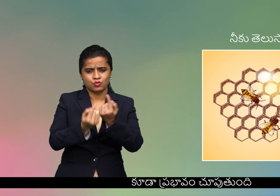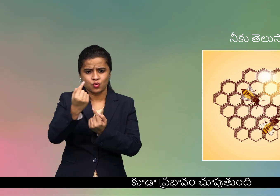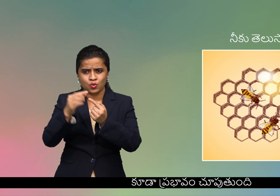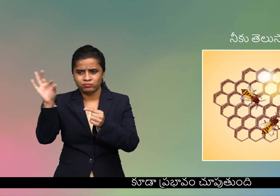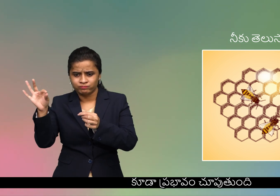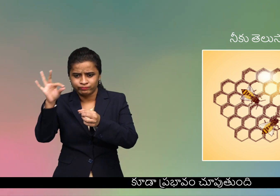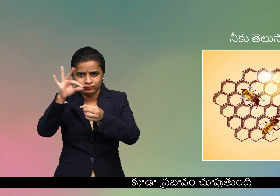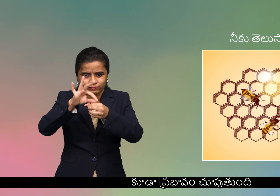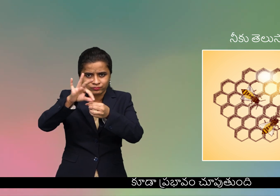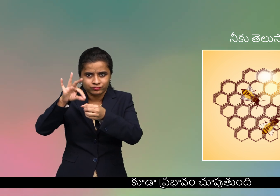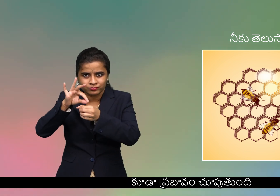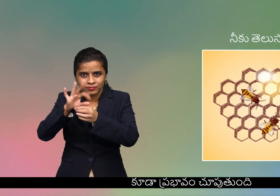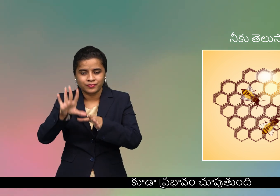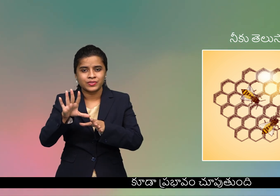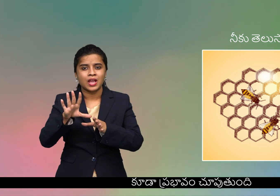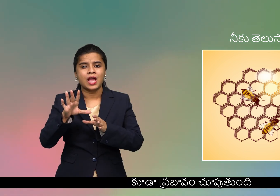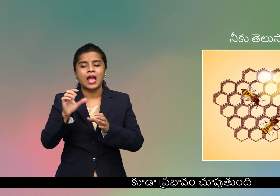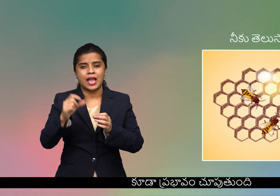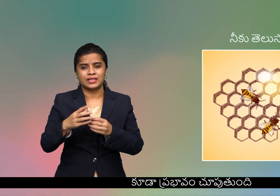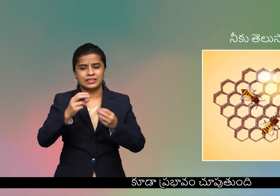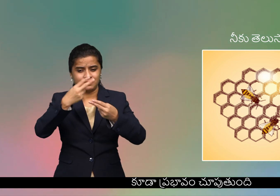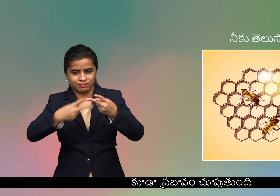కూడా ప్రభావం చూపుతుంది.